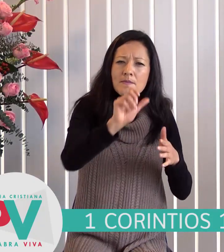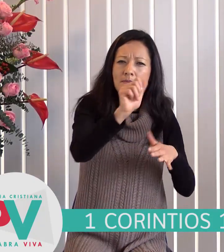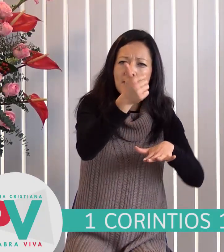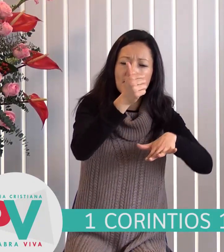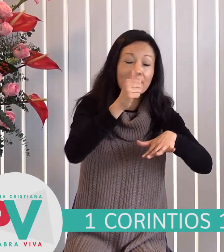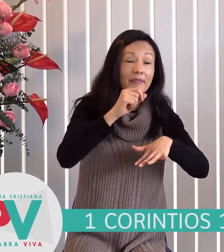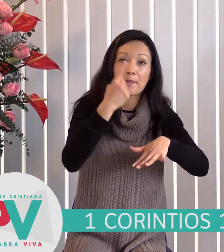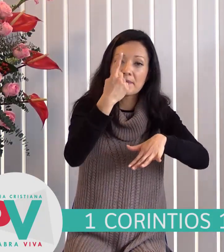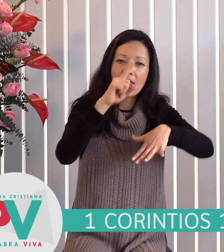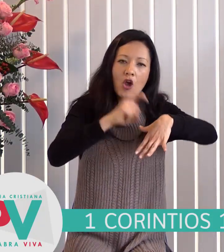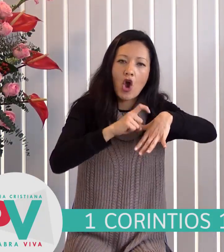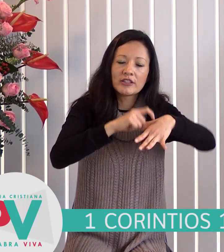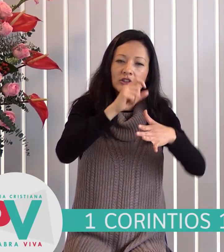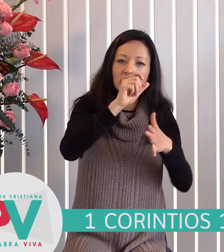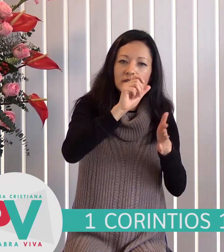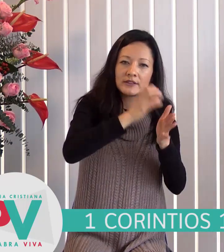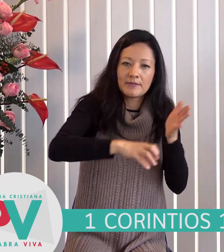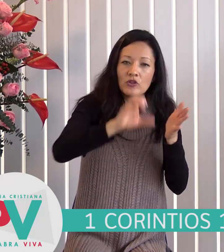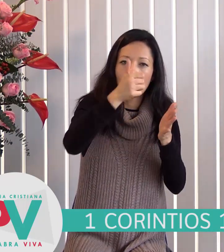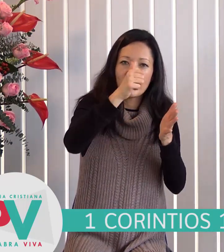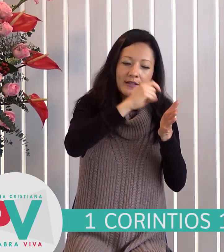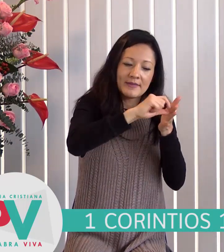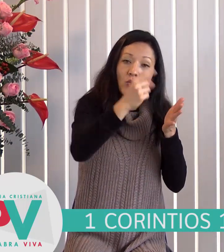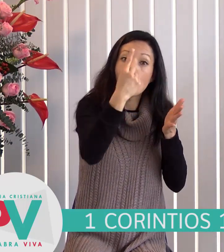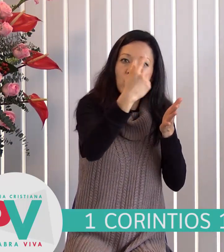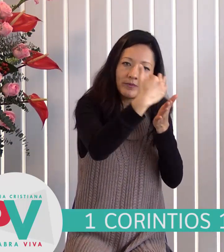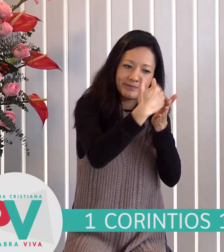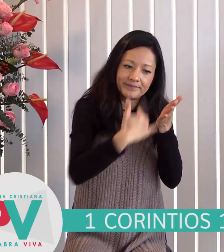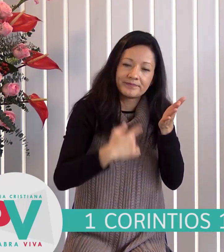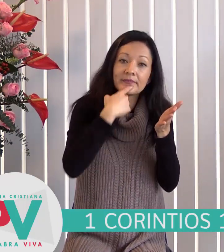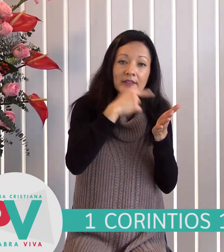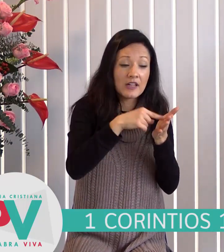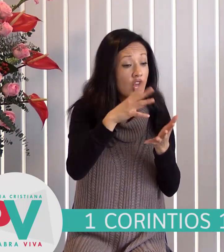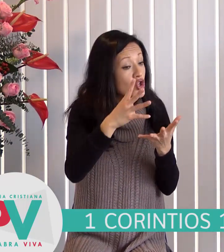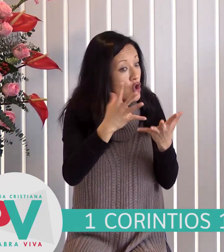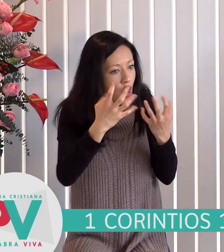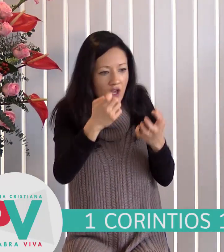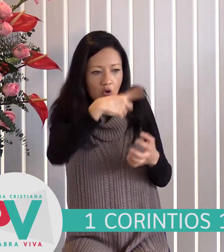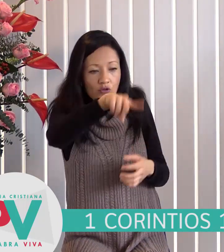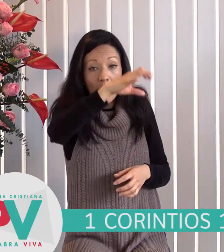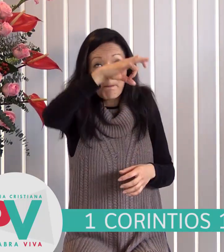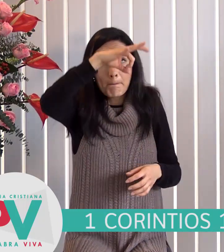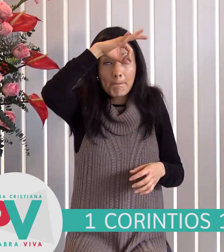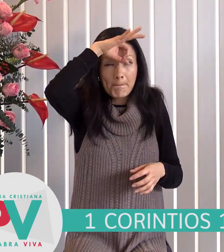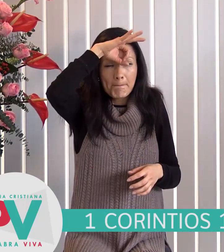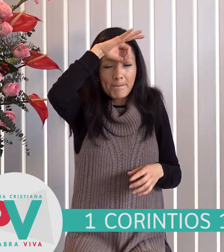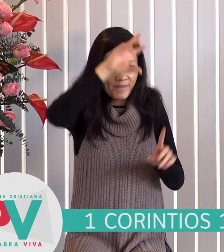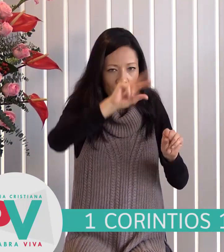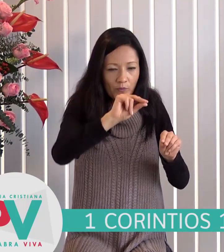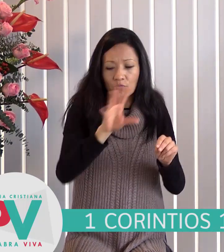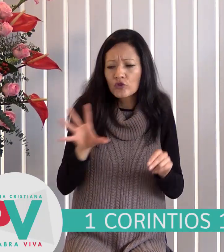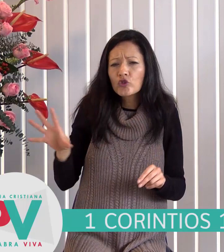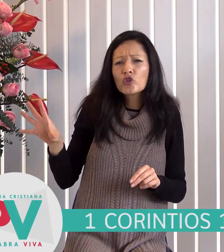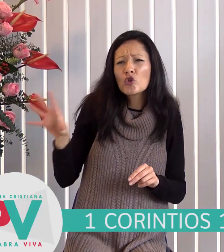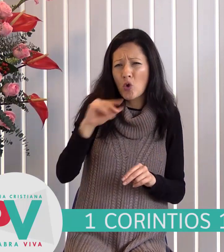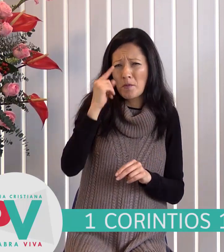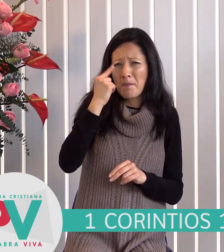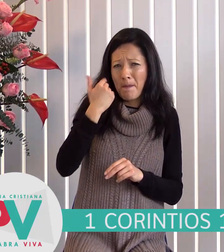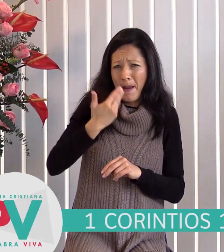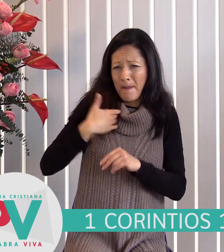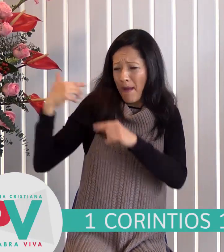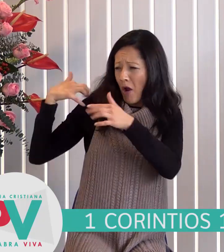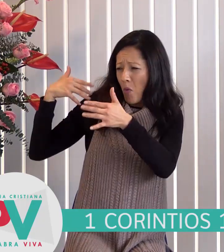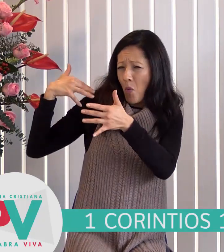versículo, vamos a leer desde el 1. Porque no quiero, hermanos, que ignoréis que nuestros padres todos estuvieron bajo la nube